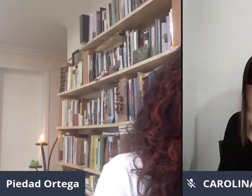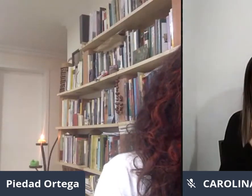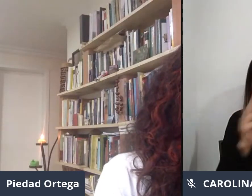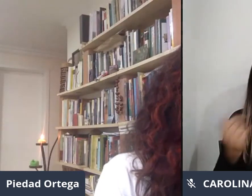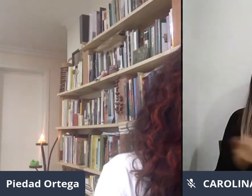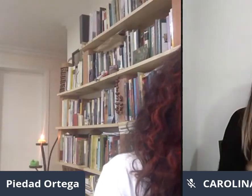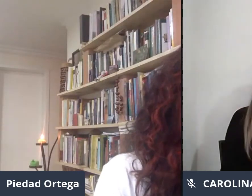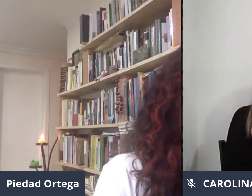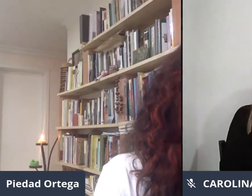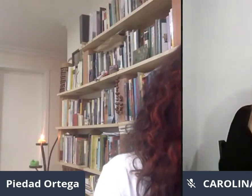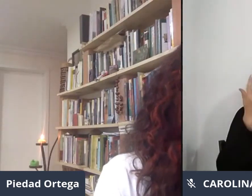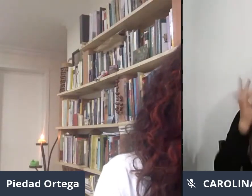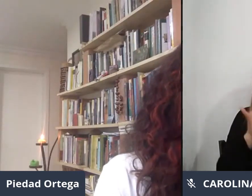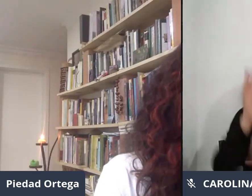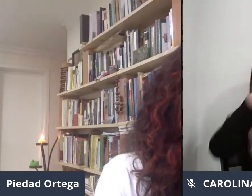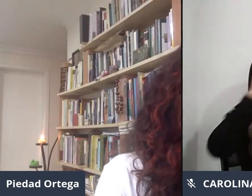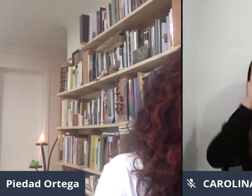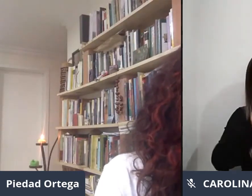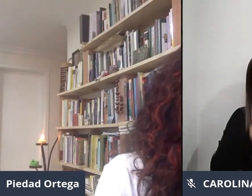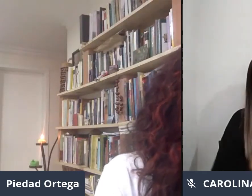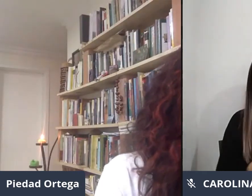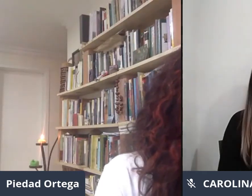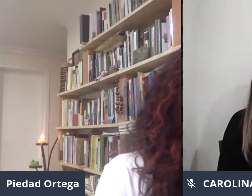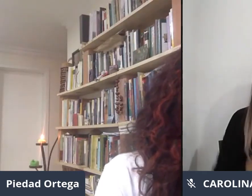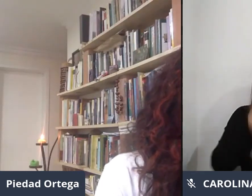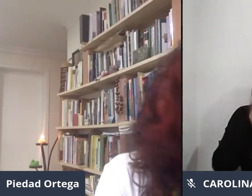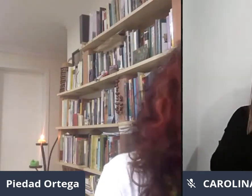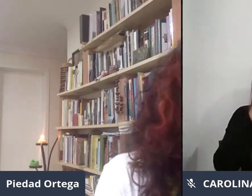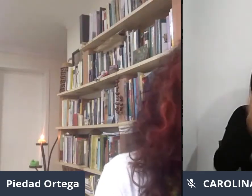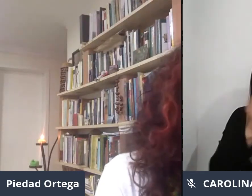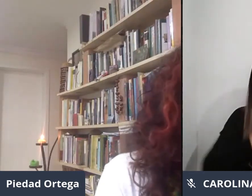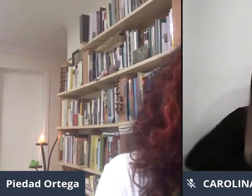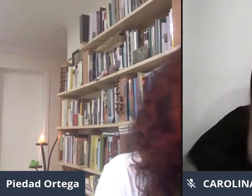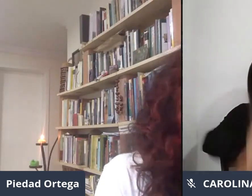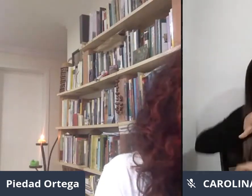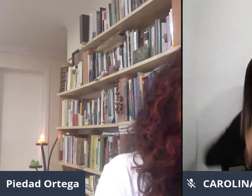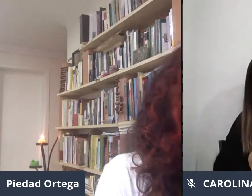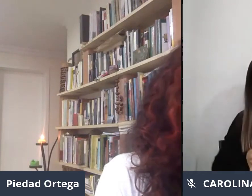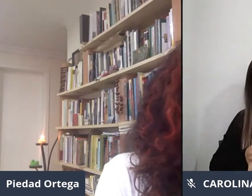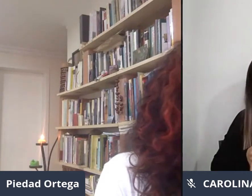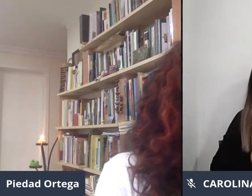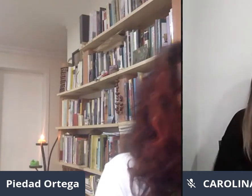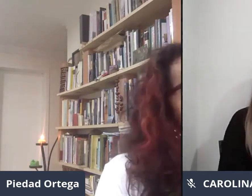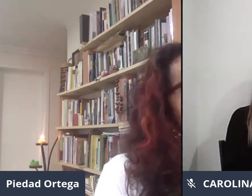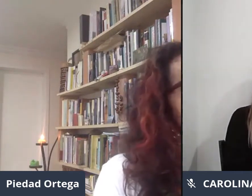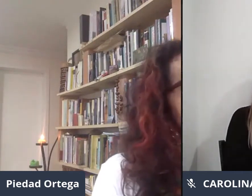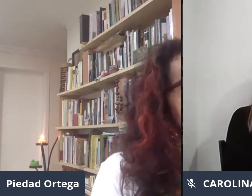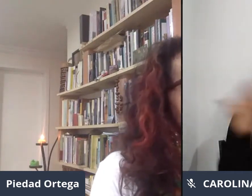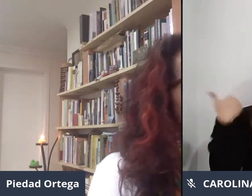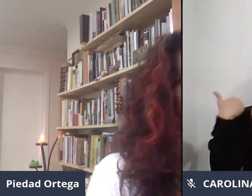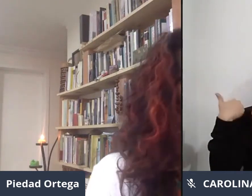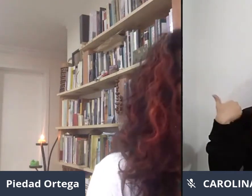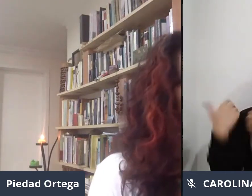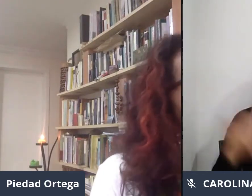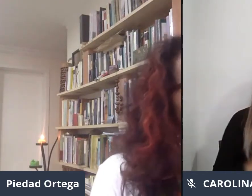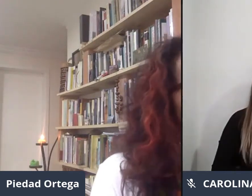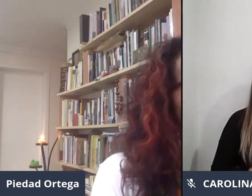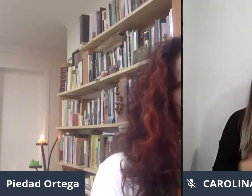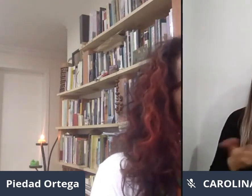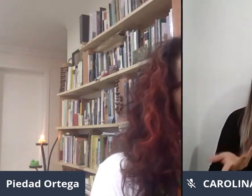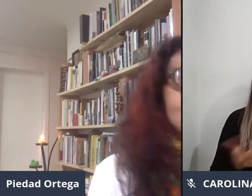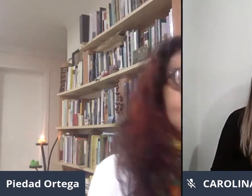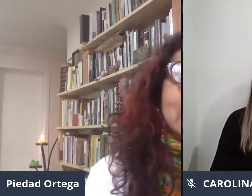respeto, una pedagogía de la reciprocidad y la responsabilidad. Por eso decimos que